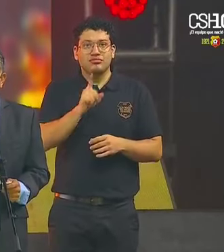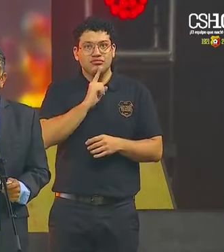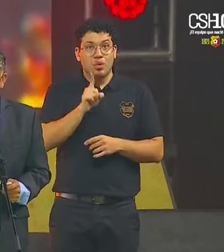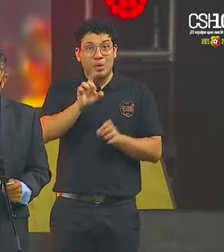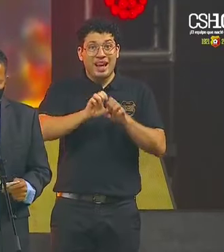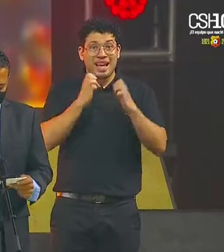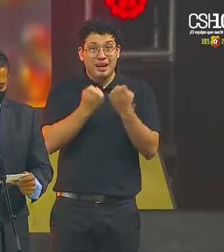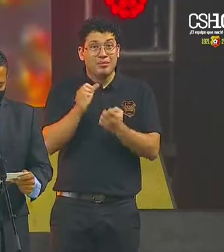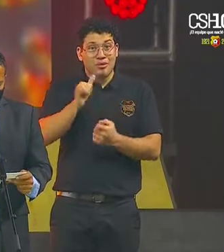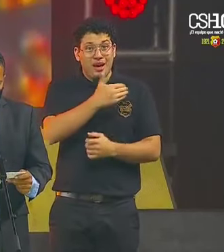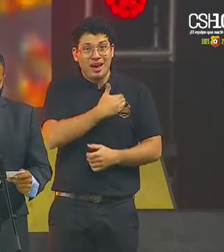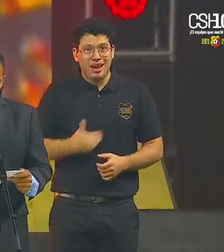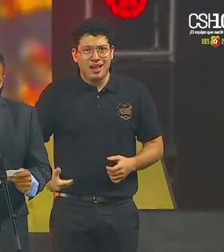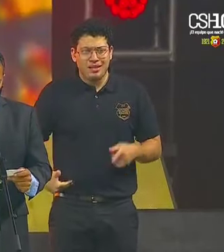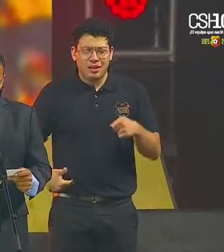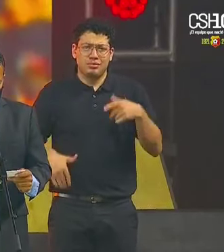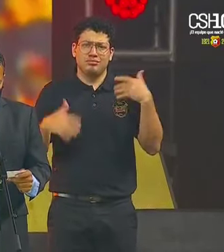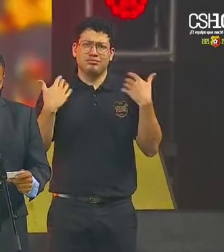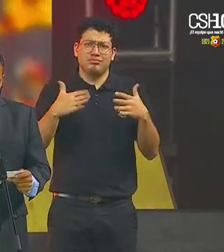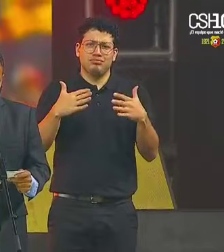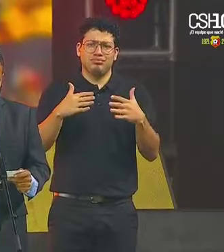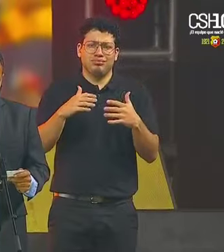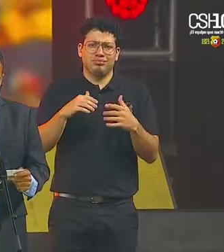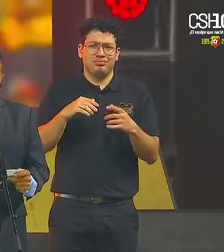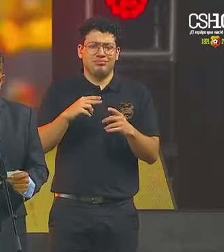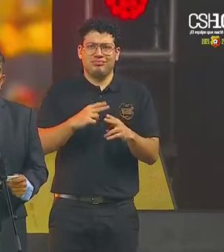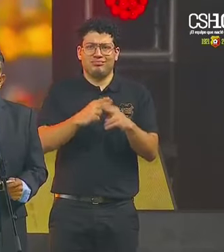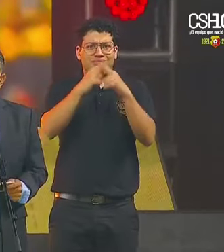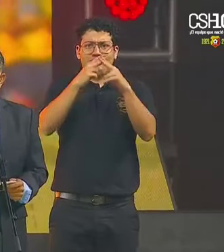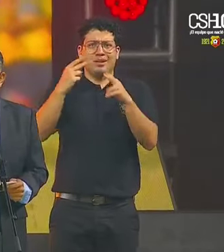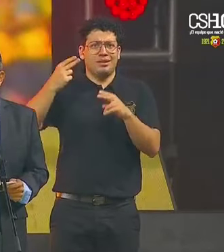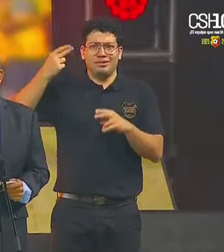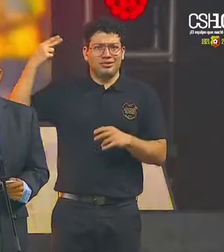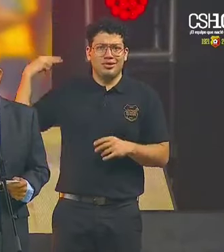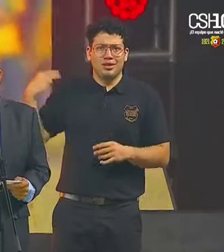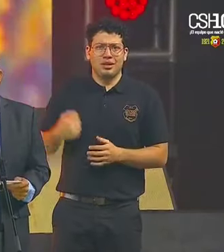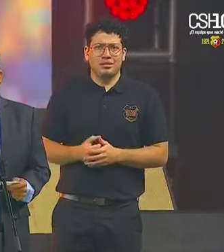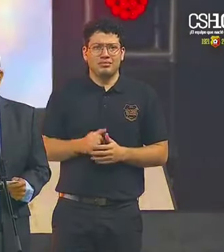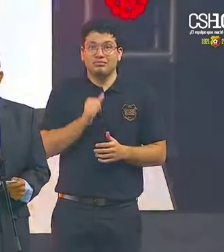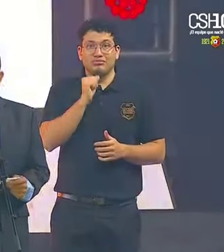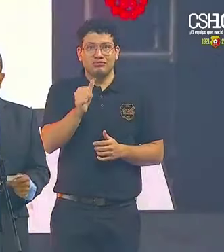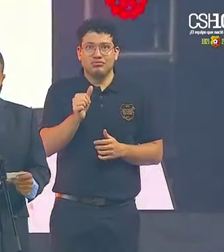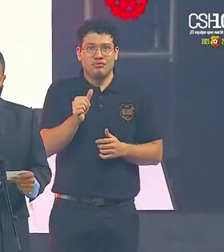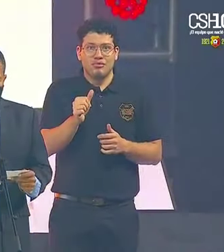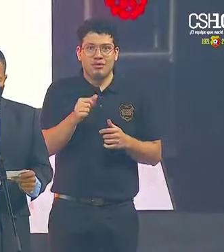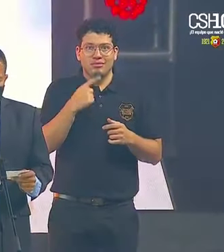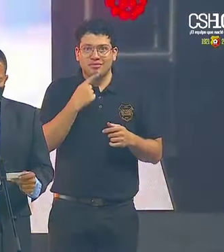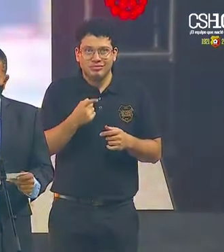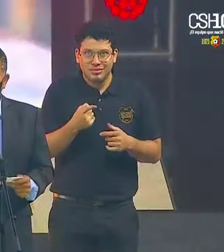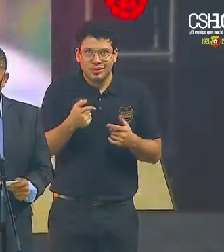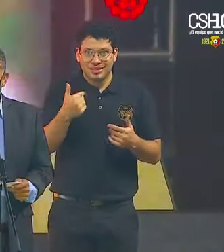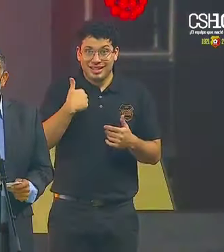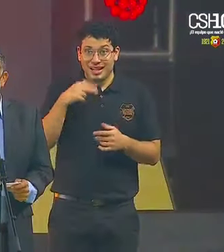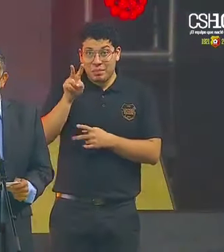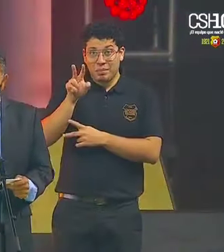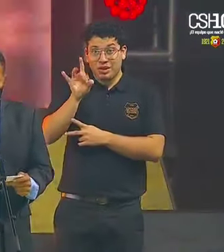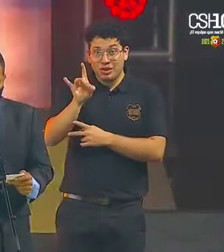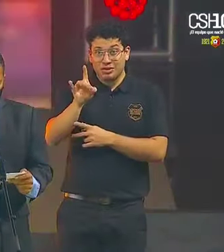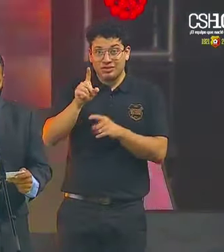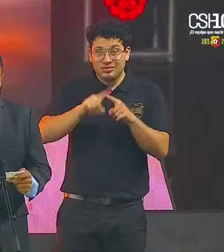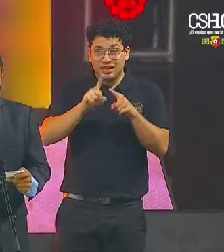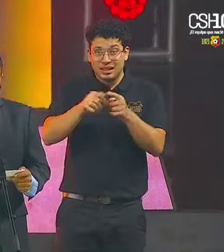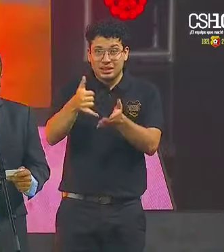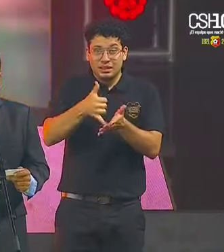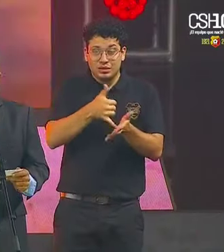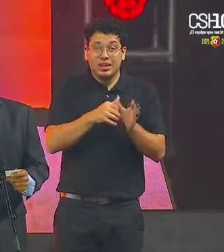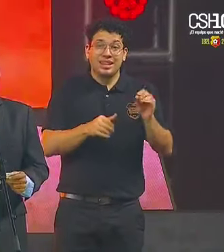Herediano que ha marcado historia. No en vano tienen 28 títulos y 10 títulos de